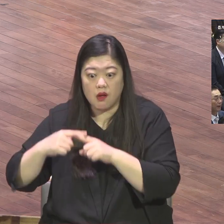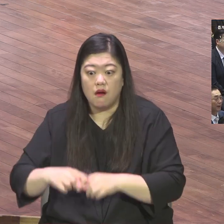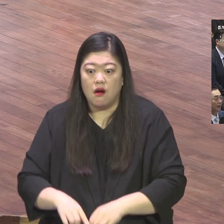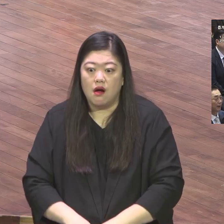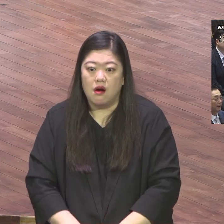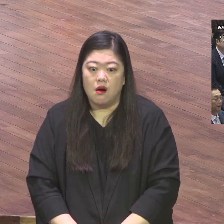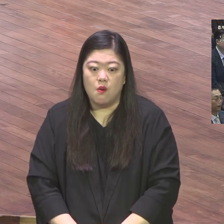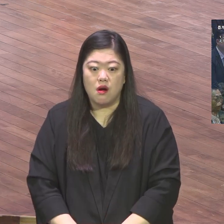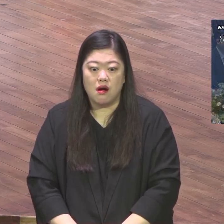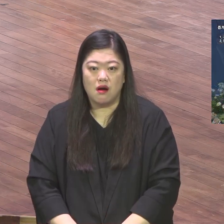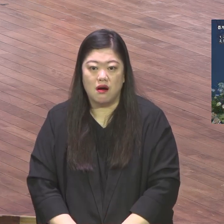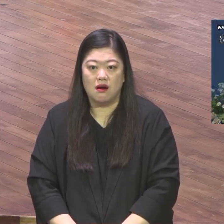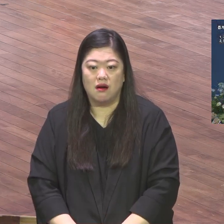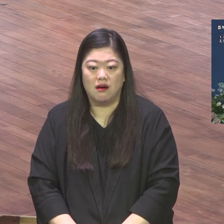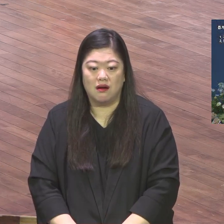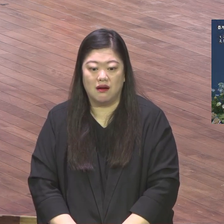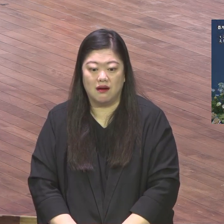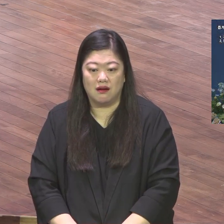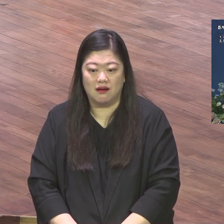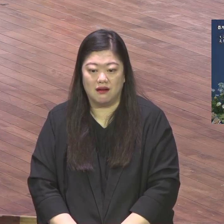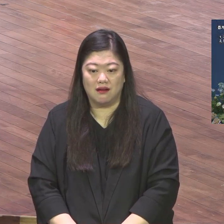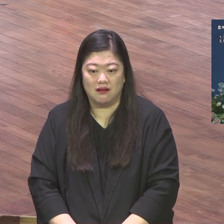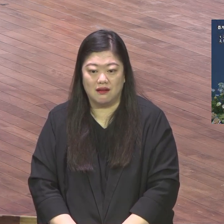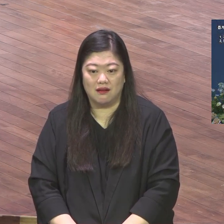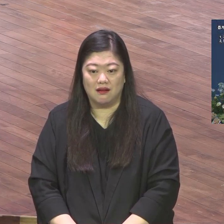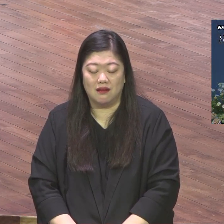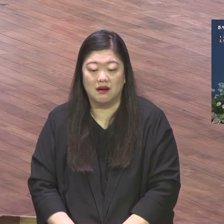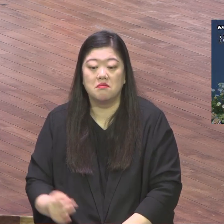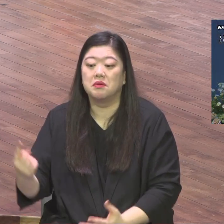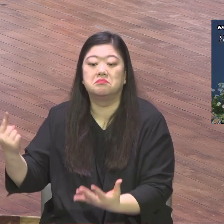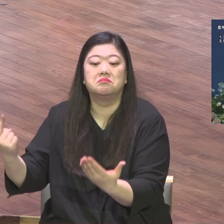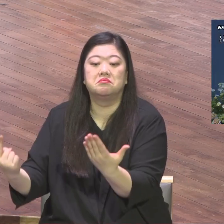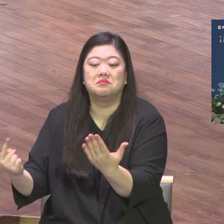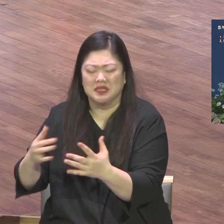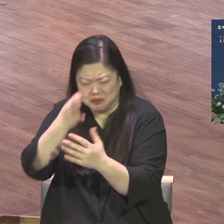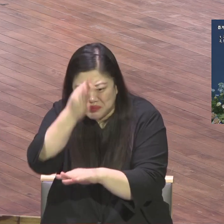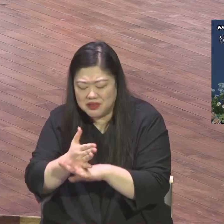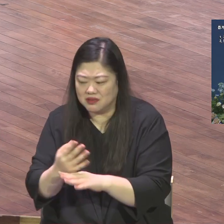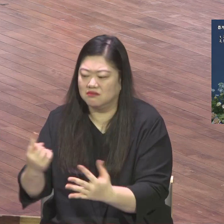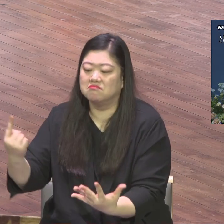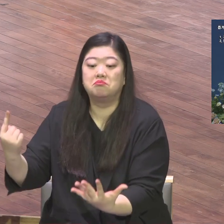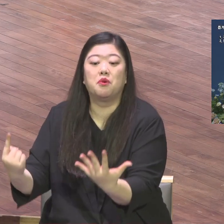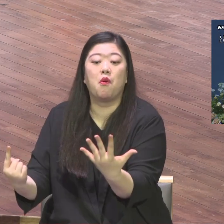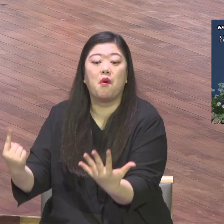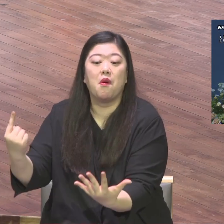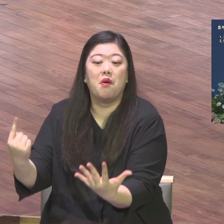그러니까 우리하고 좀 다르죠. 여러분 가치가 인생관이 다릅니다. 관이.